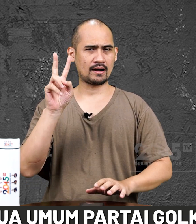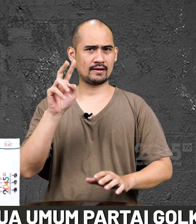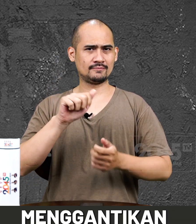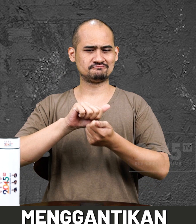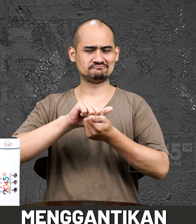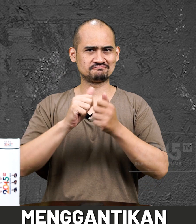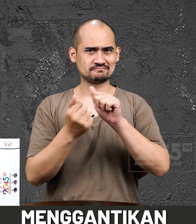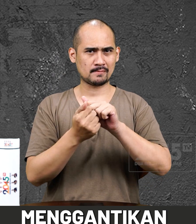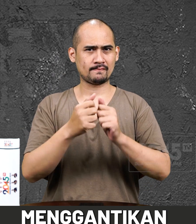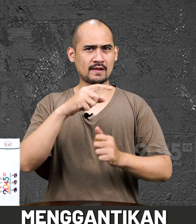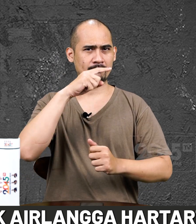Hartarto.